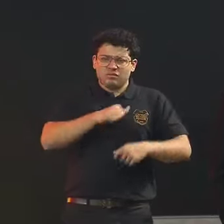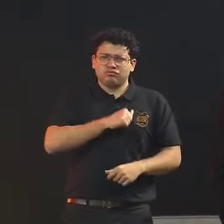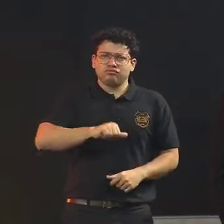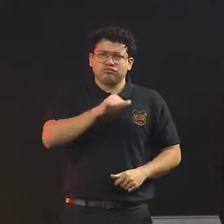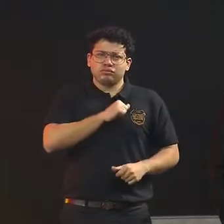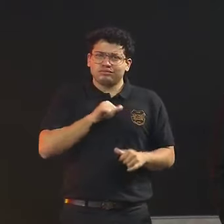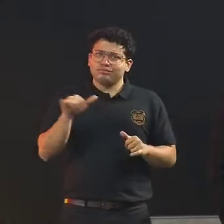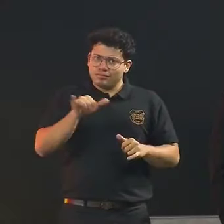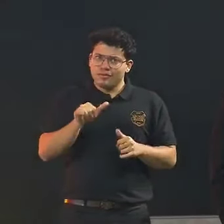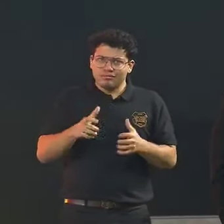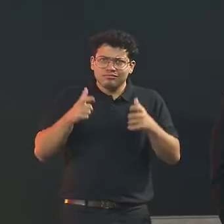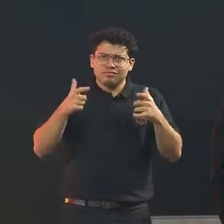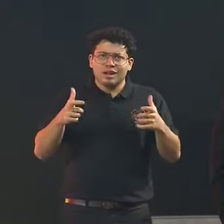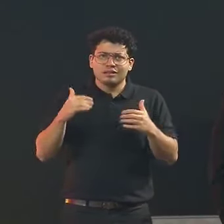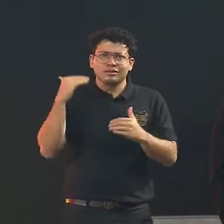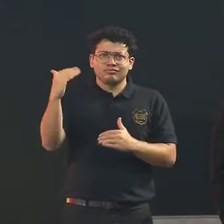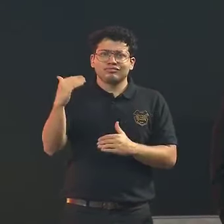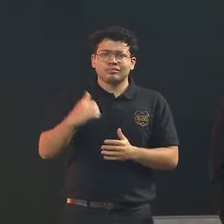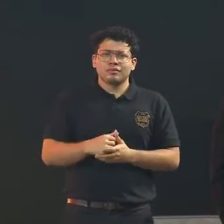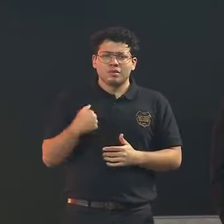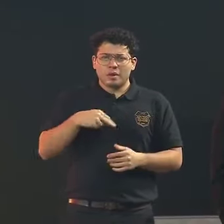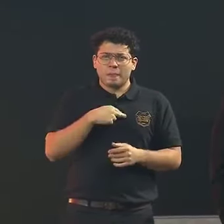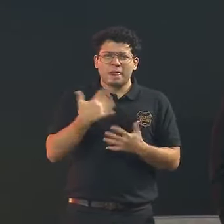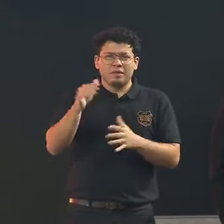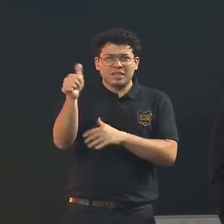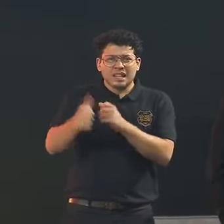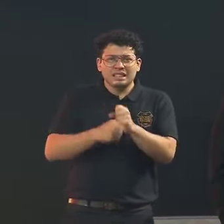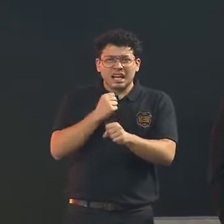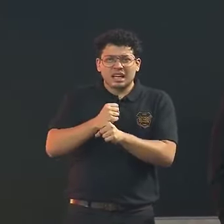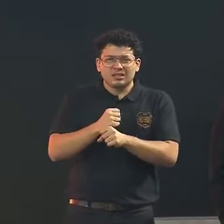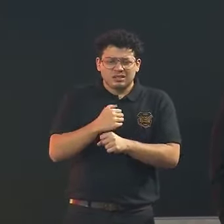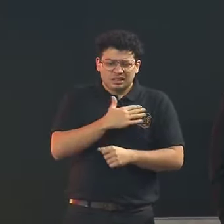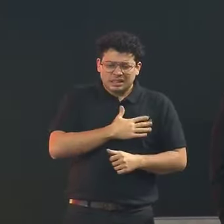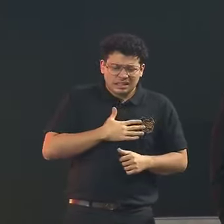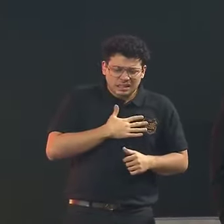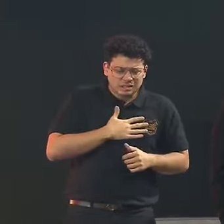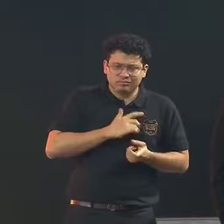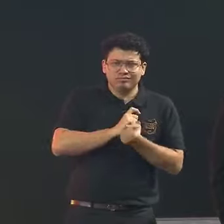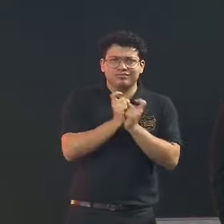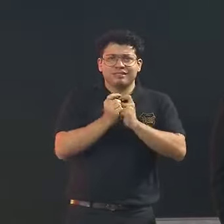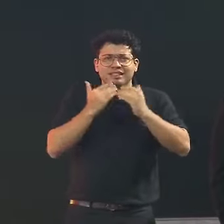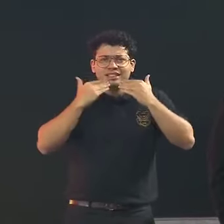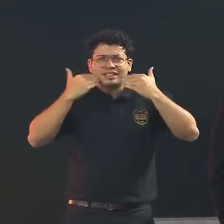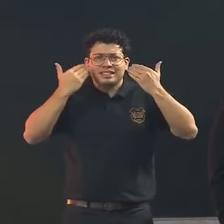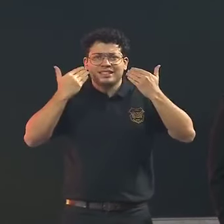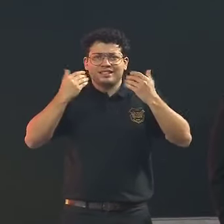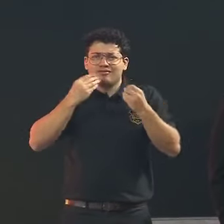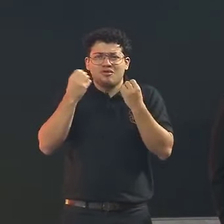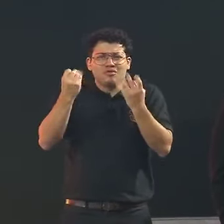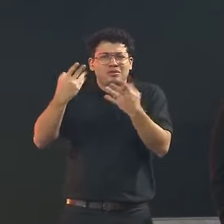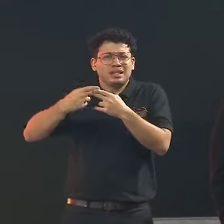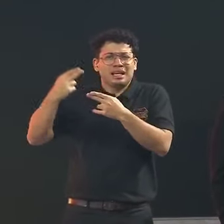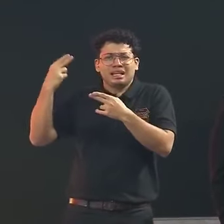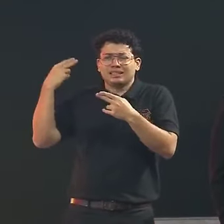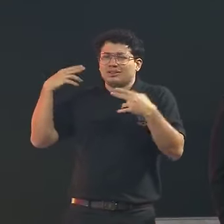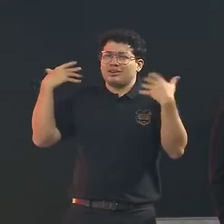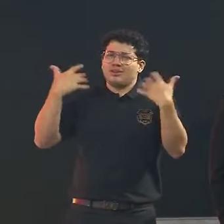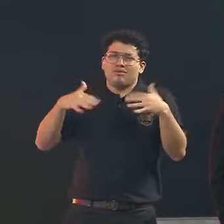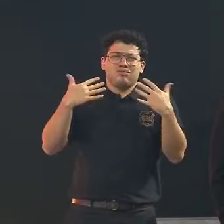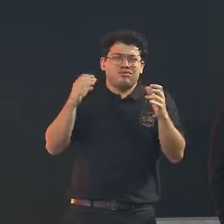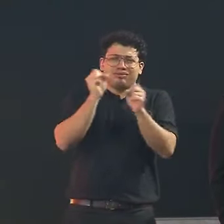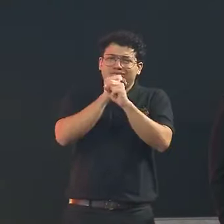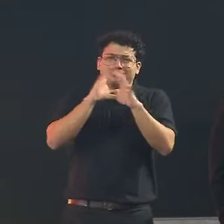10 años desde que cambiamos los lamentos por sonrisas. Estamos repletos de historias épicas, vivimos lo